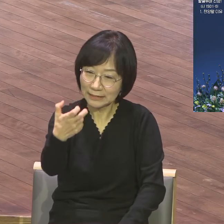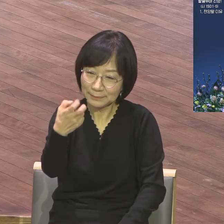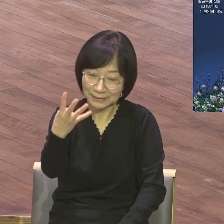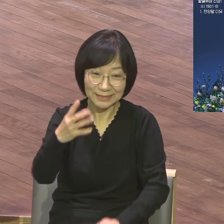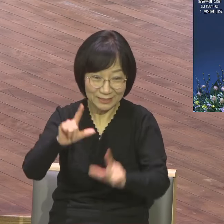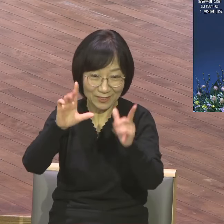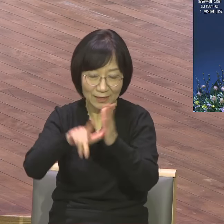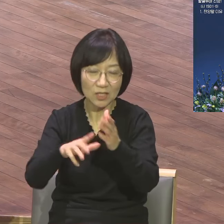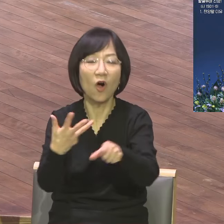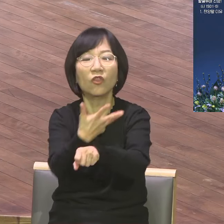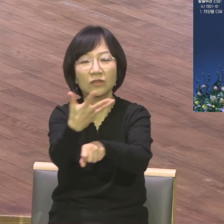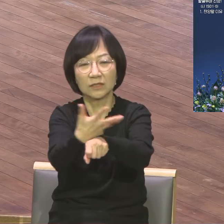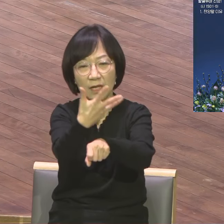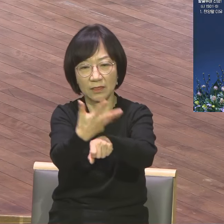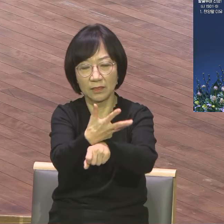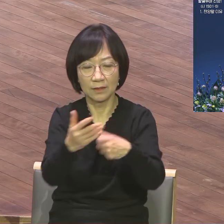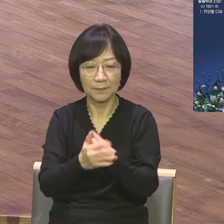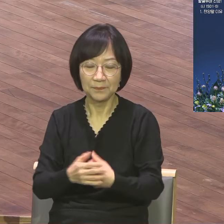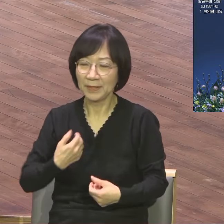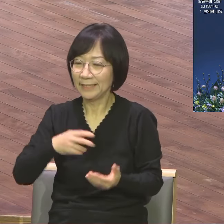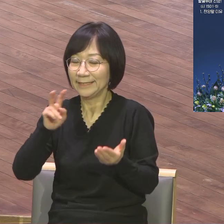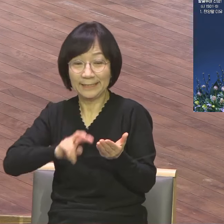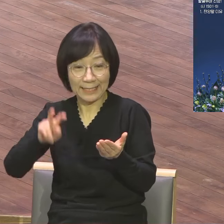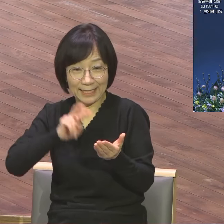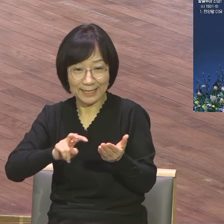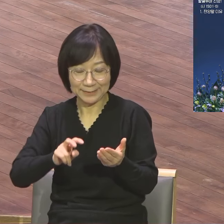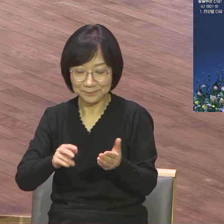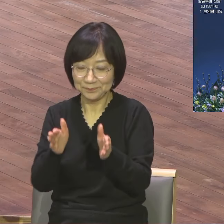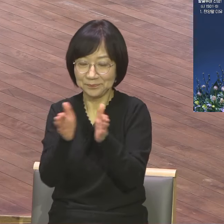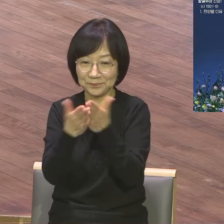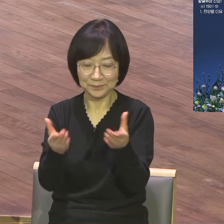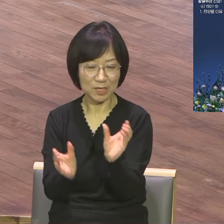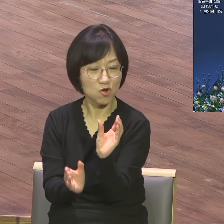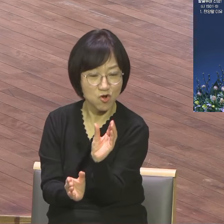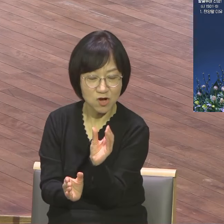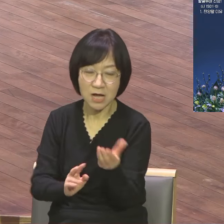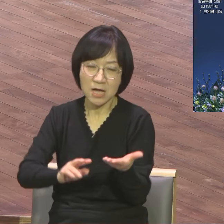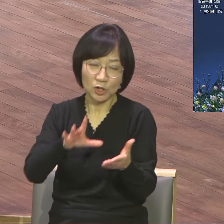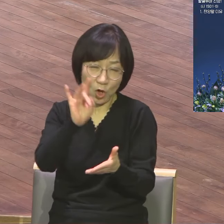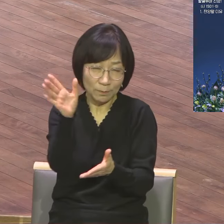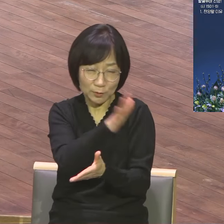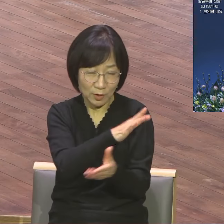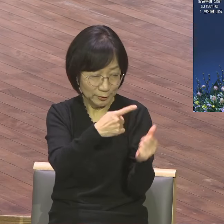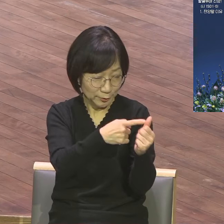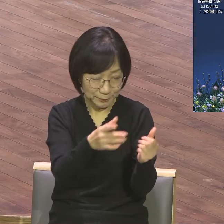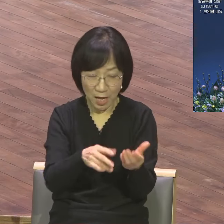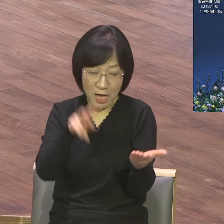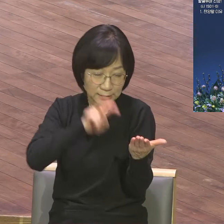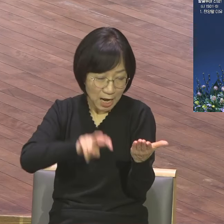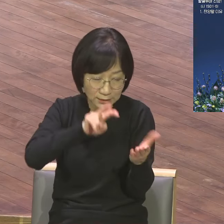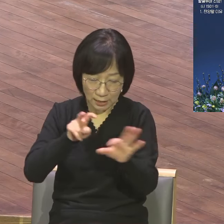했어요. 예수님 찬양이라는 책이 두꺼운 게 있어. 그걸 다 뗐다고.